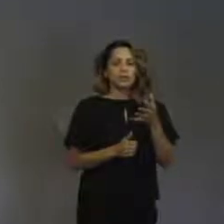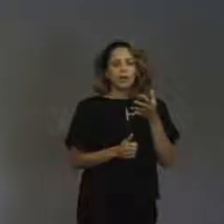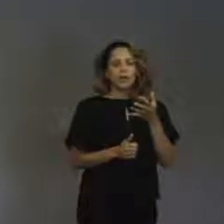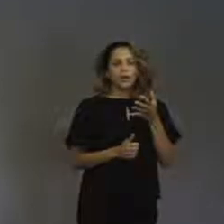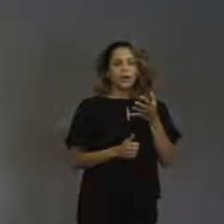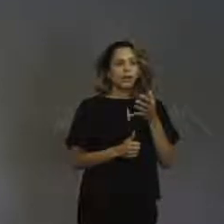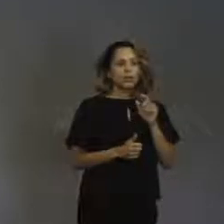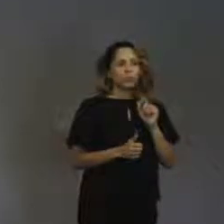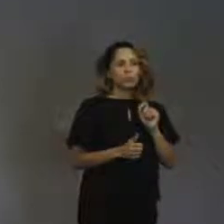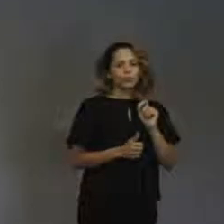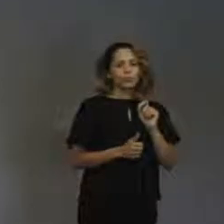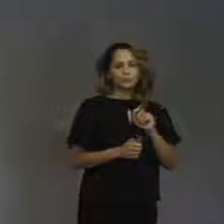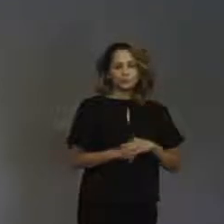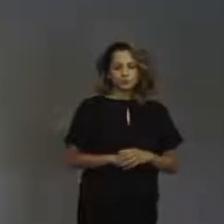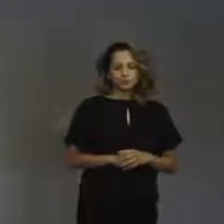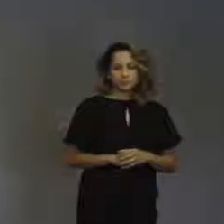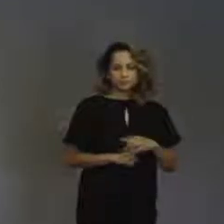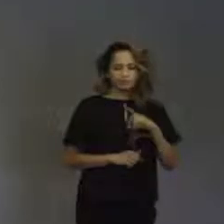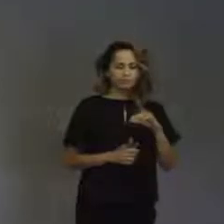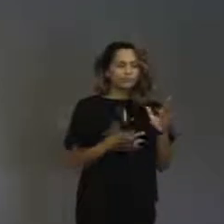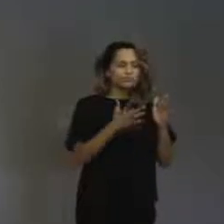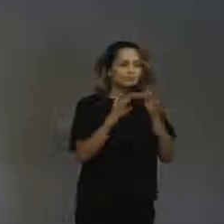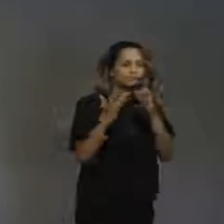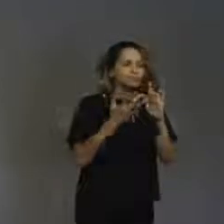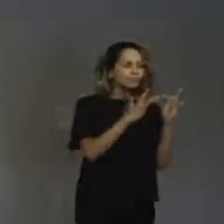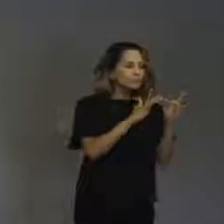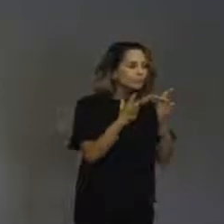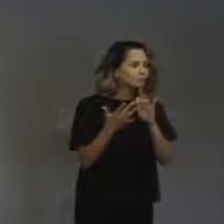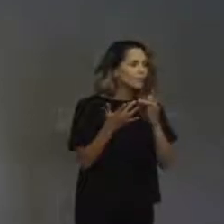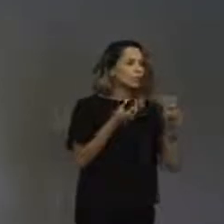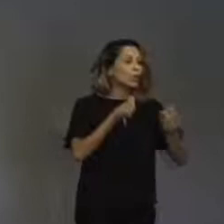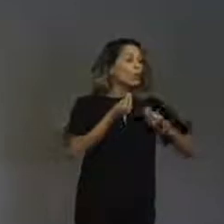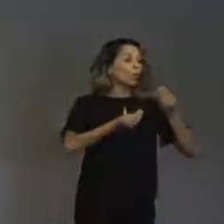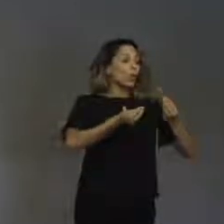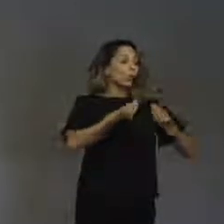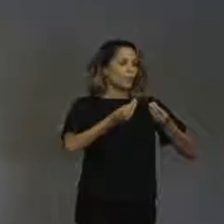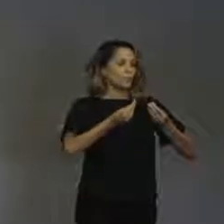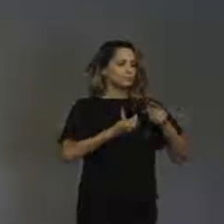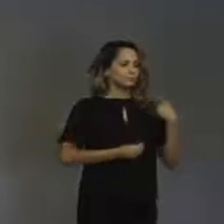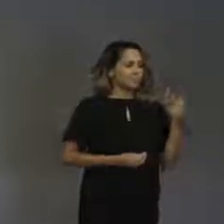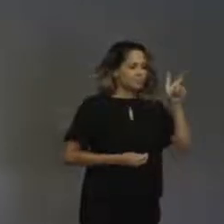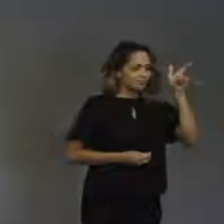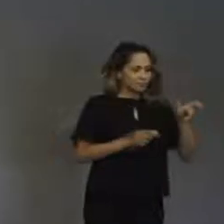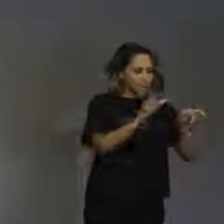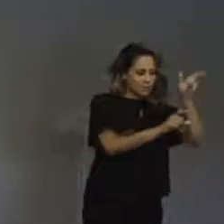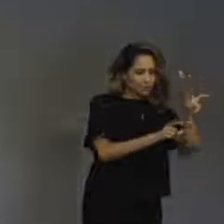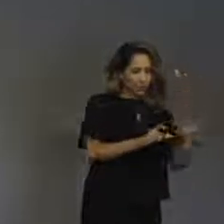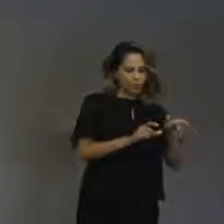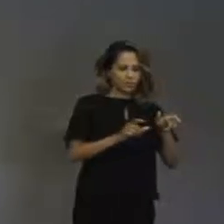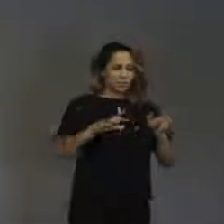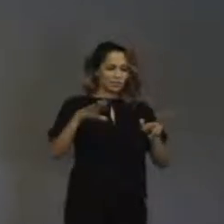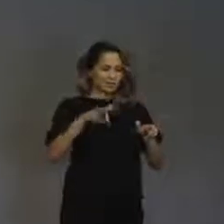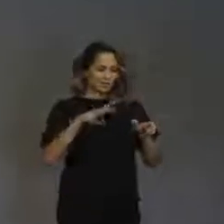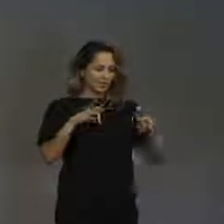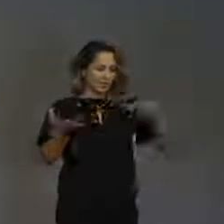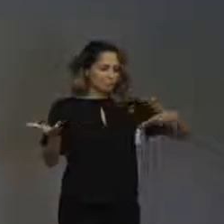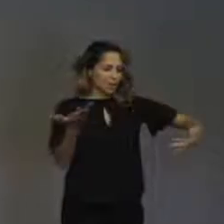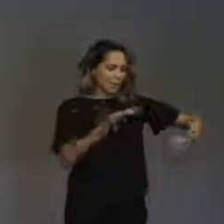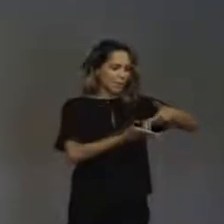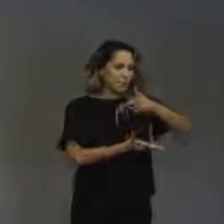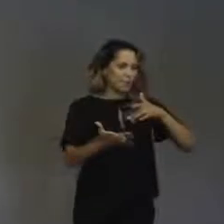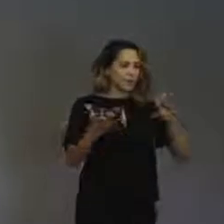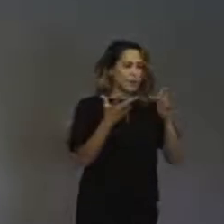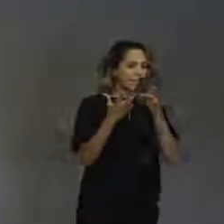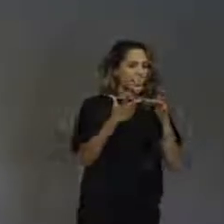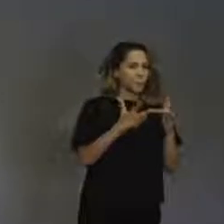os laços que fazem com que a gente se conecte com a cidade. E a perspectiva que a gente tem do que é